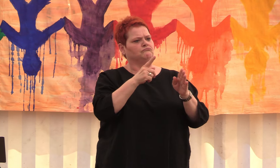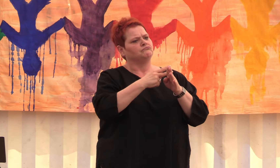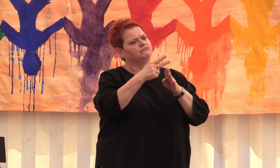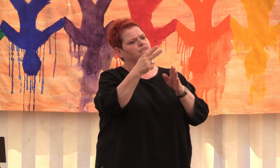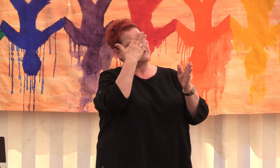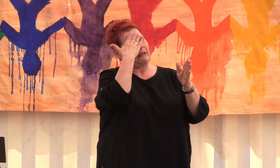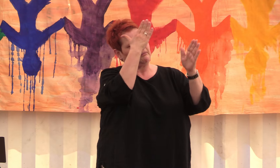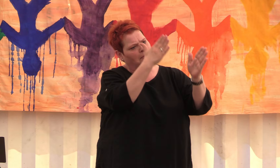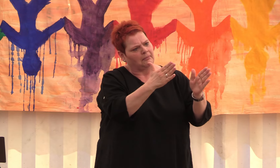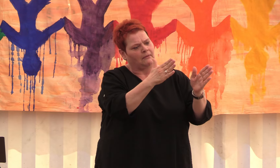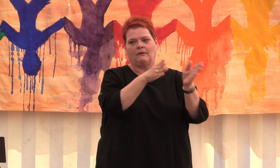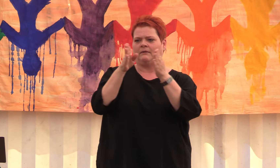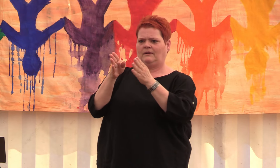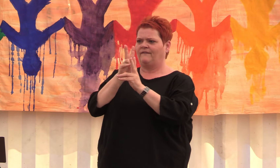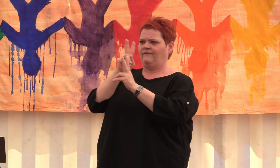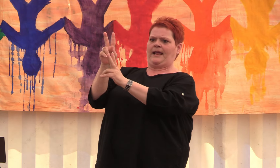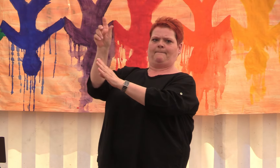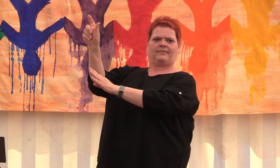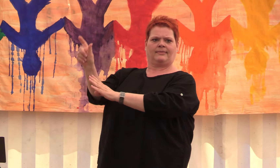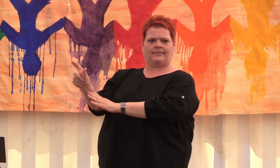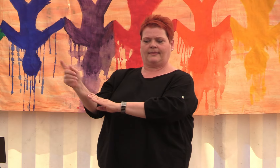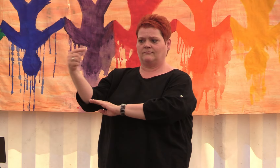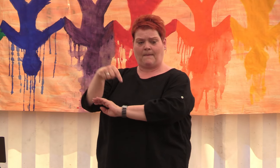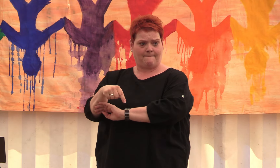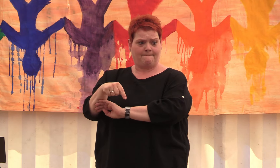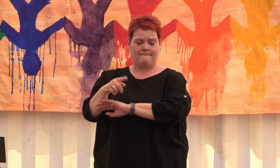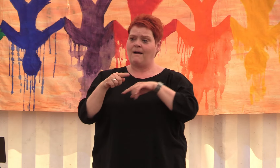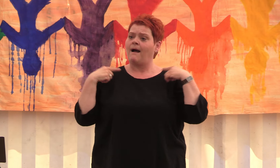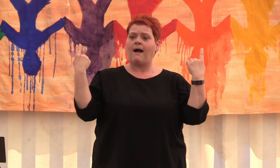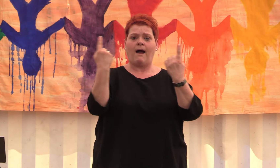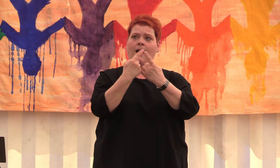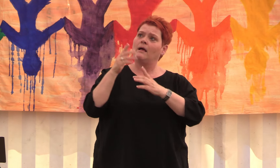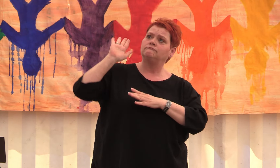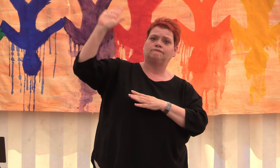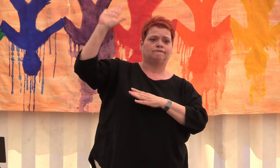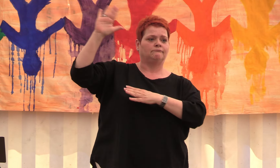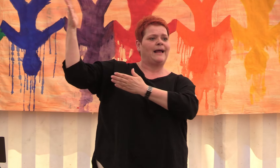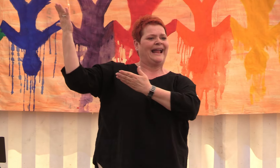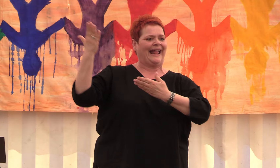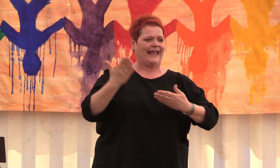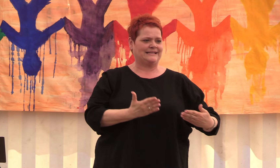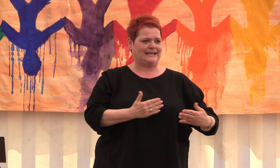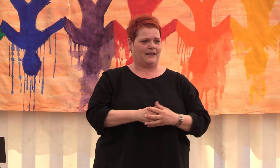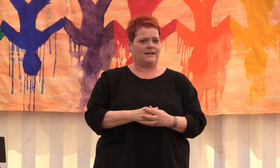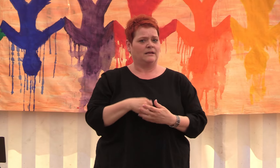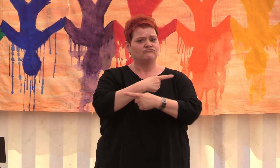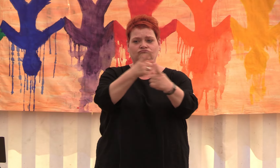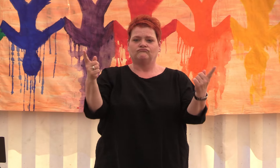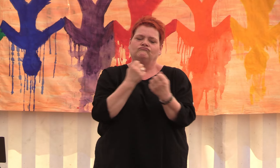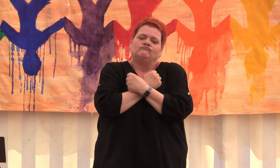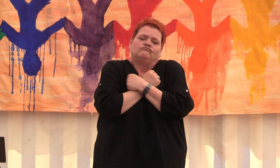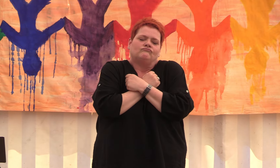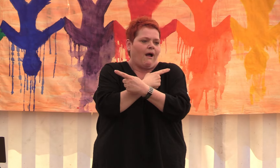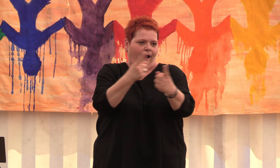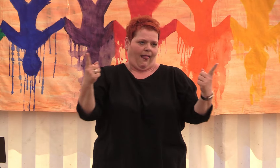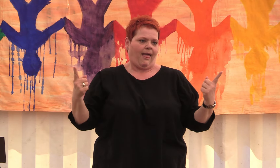und fremde Menschen sind gekommen. Wir alle sind deine Gäste. Du liebst uns